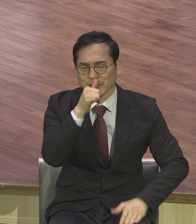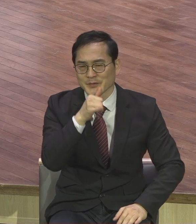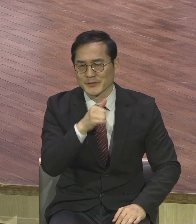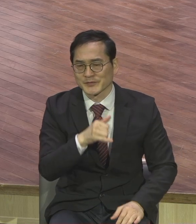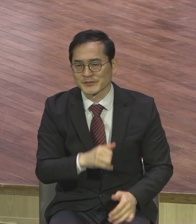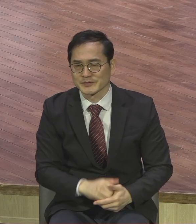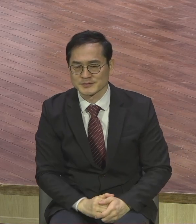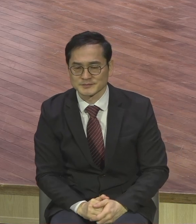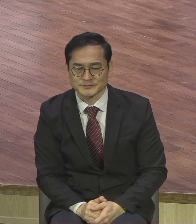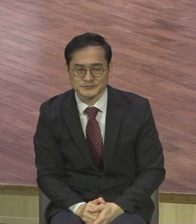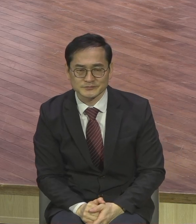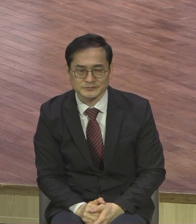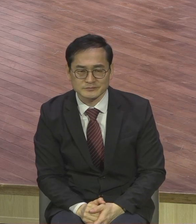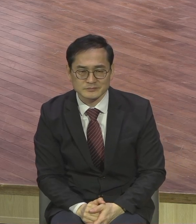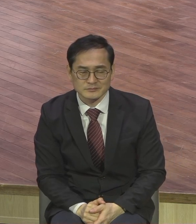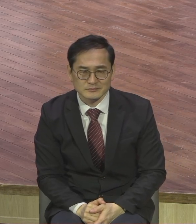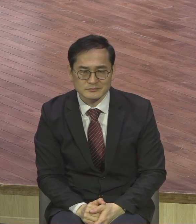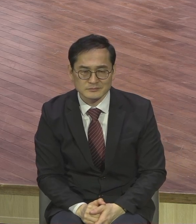있습니다.